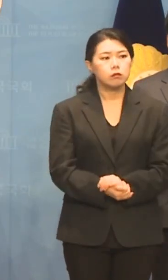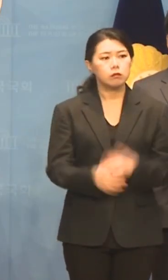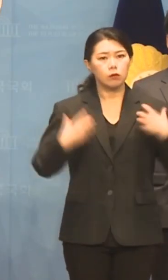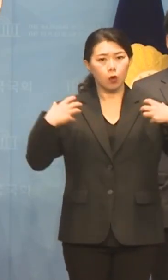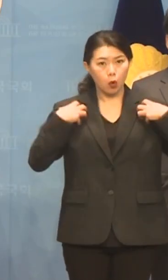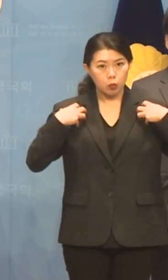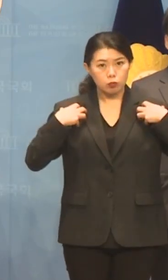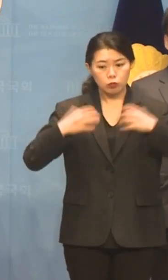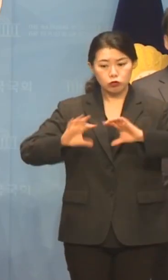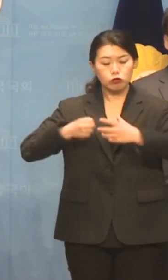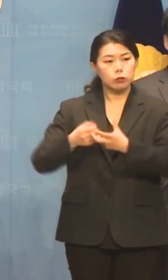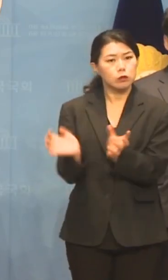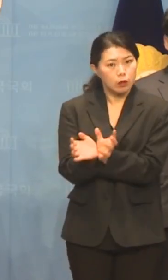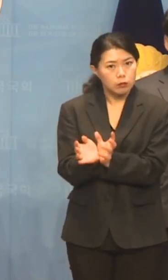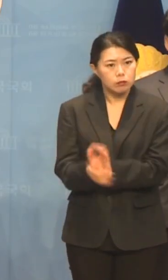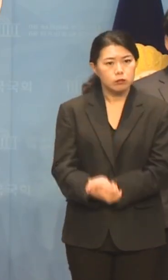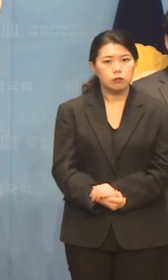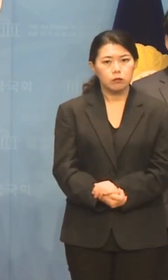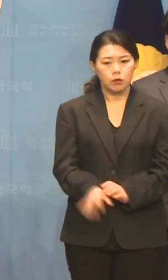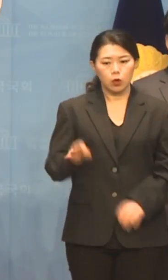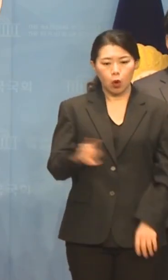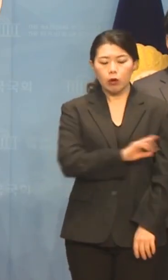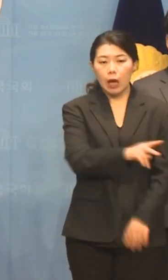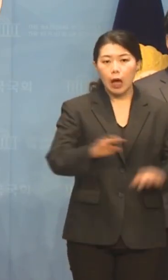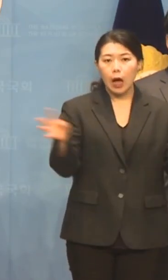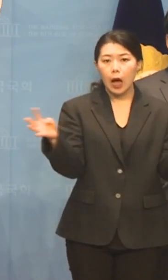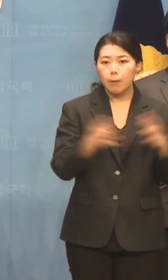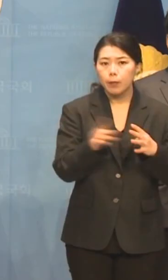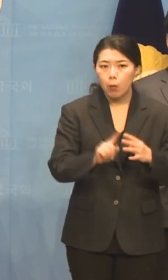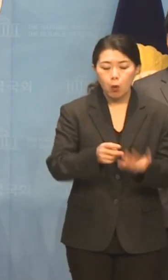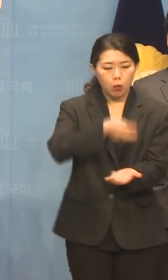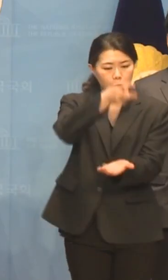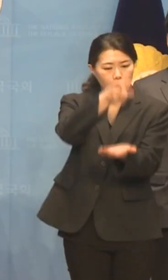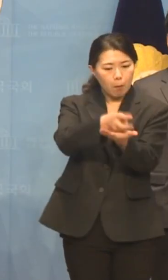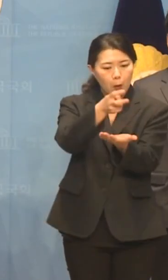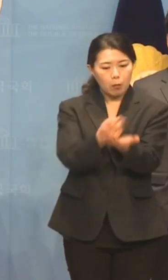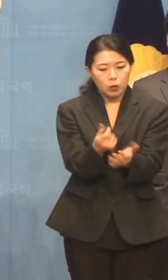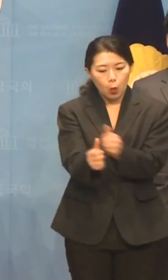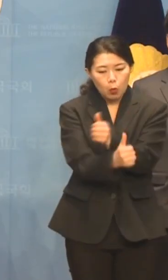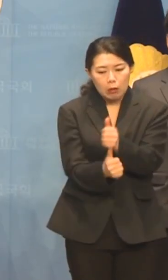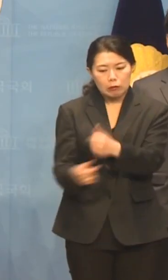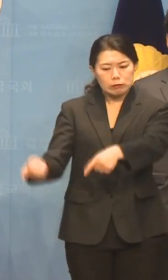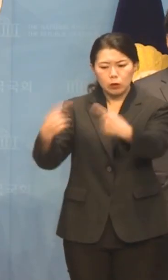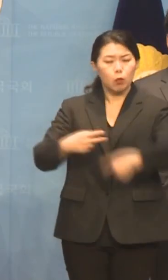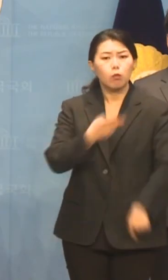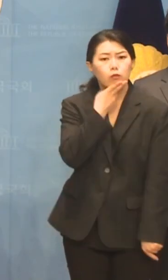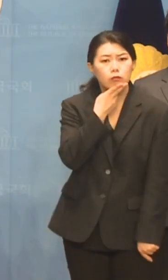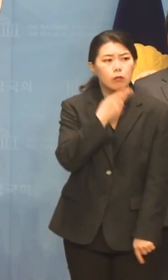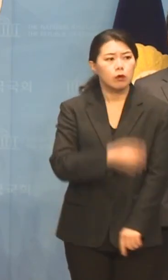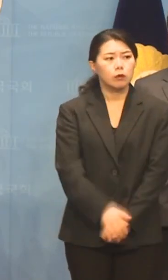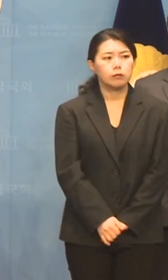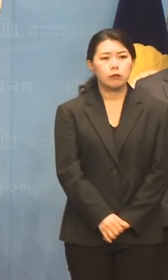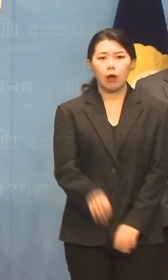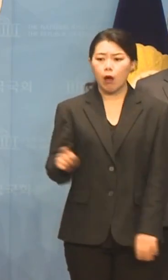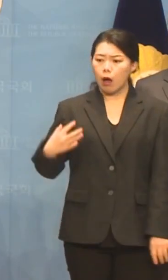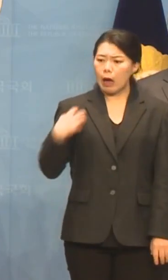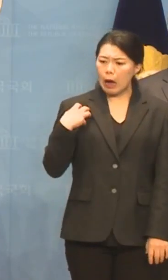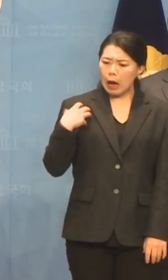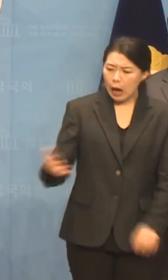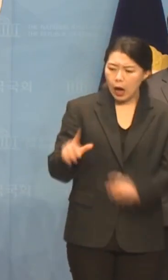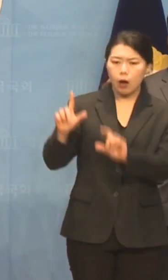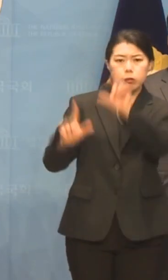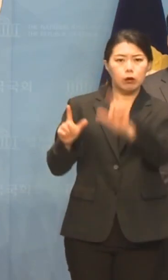정부와 국민의힘은 여야가 합의한 법안 소위에도 불참했다. 이런